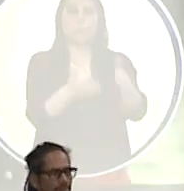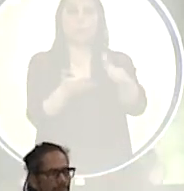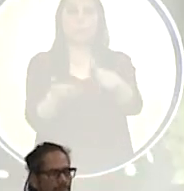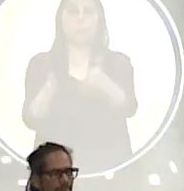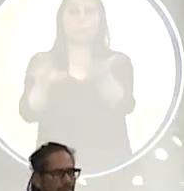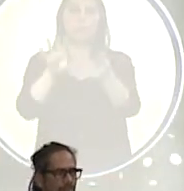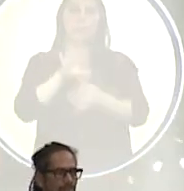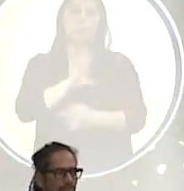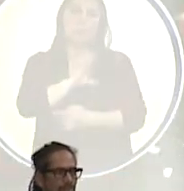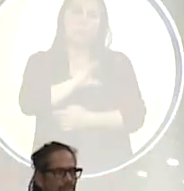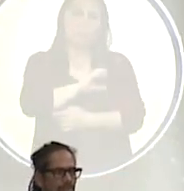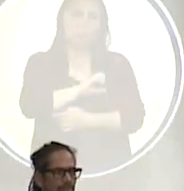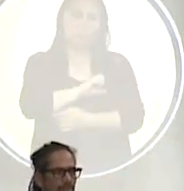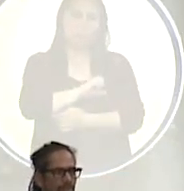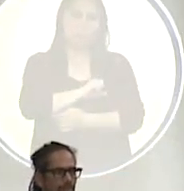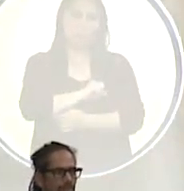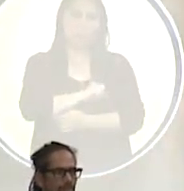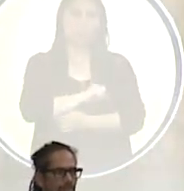sí